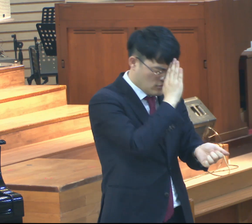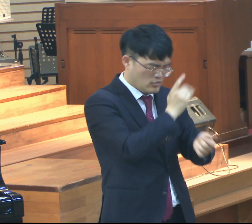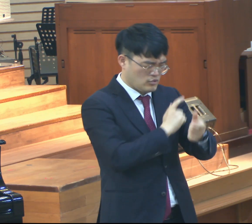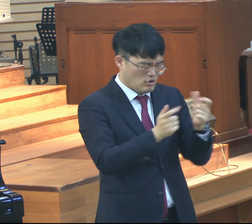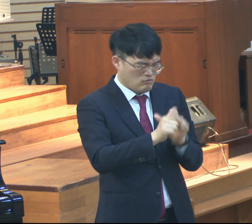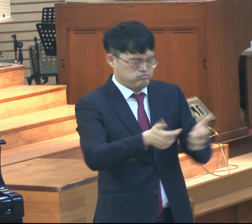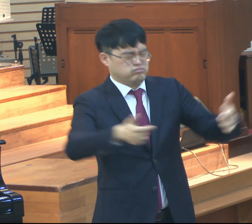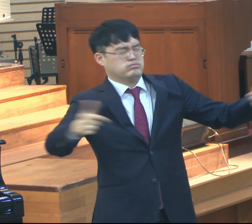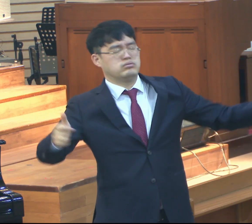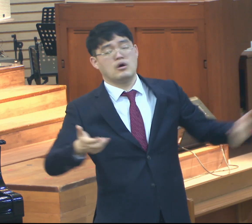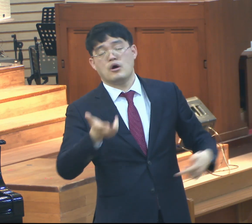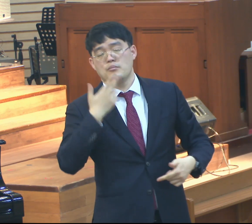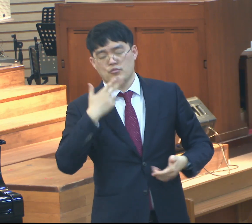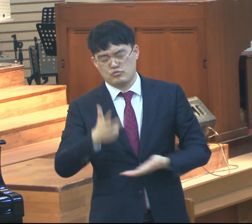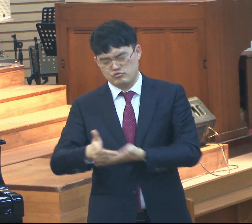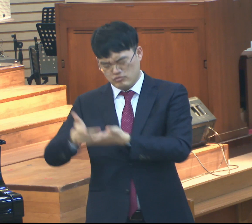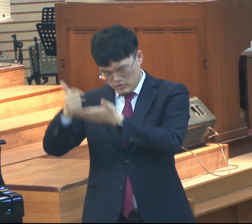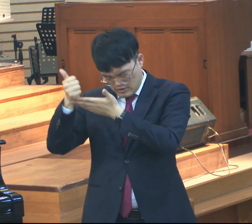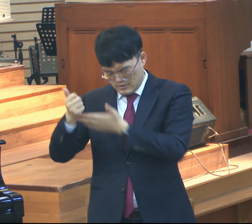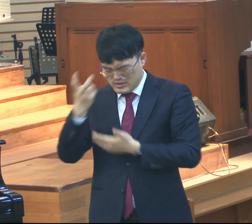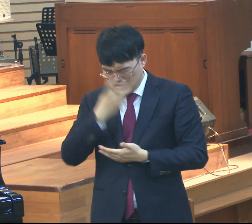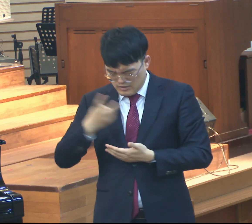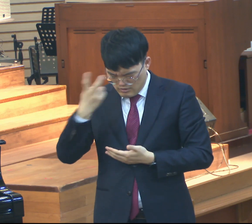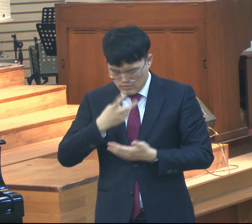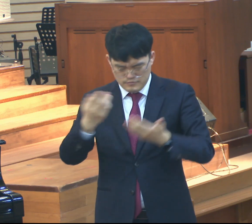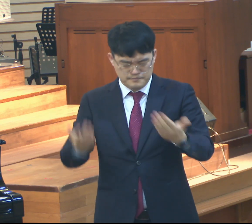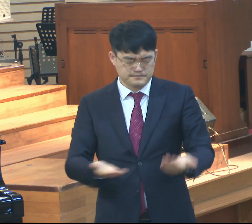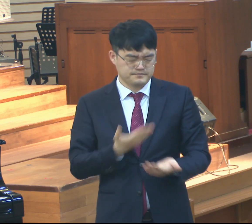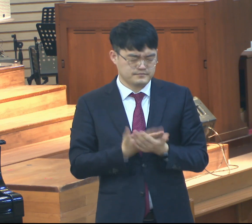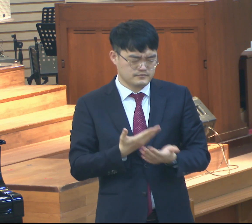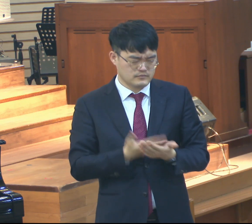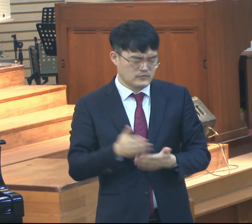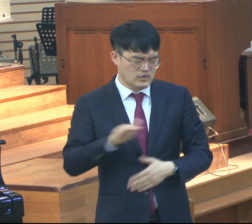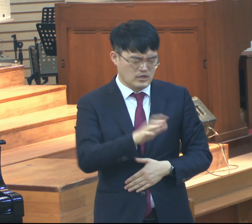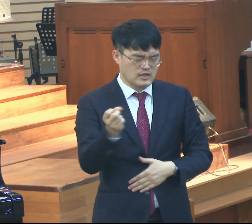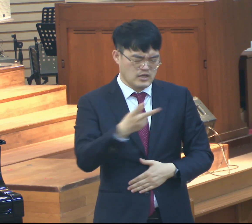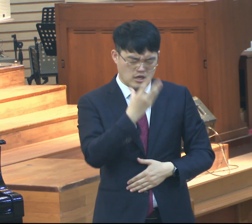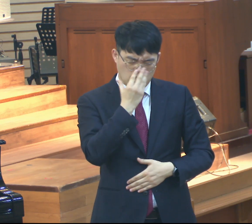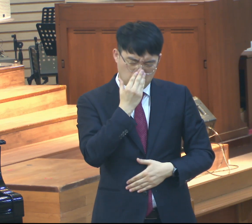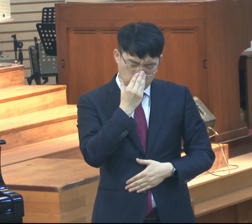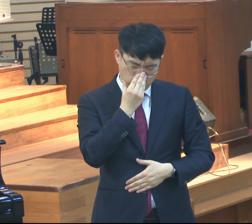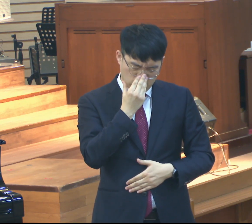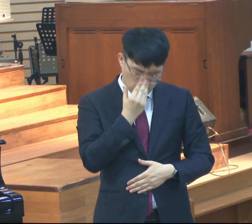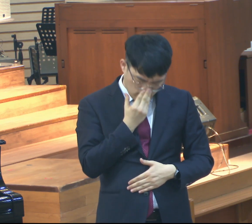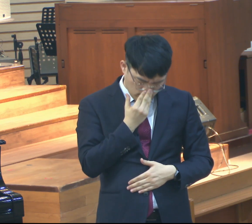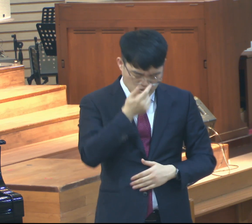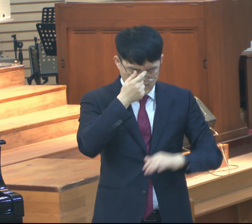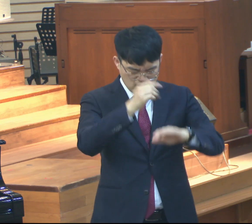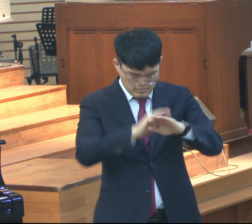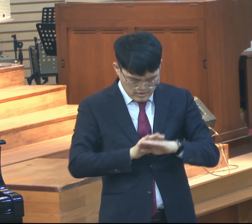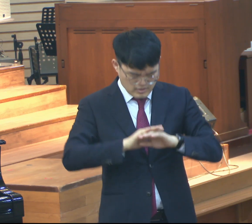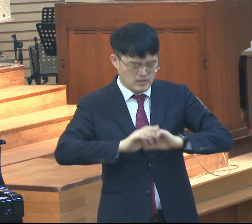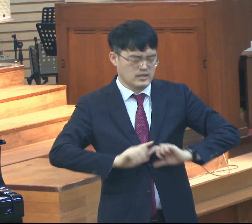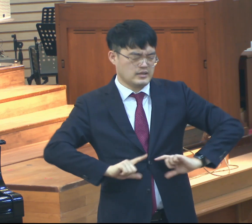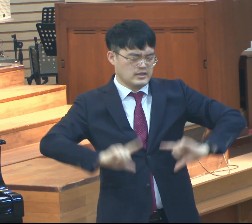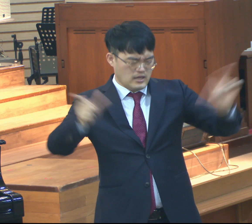않도록 주님 막아 주옵소서. 저희가 다시 겸손히 예배드릴 수 있는 날을 우리에게 속히 허락하여